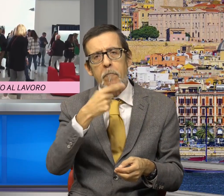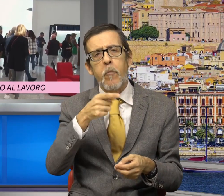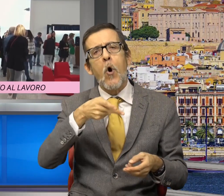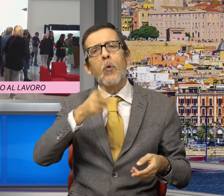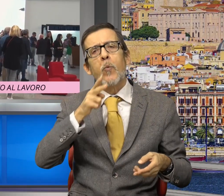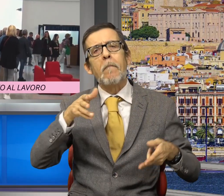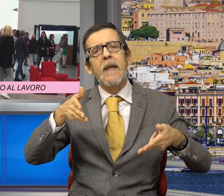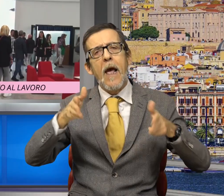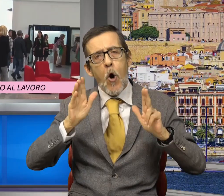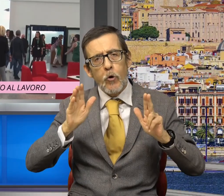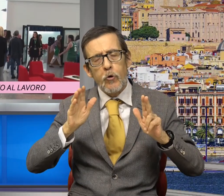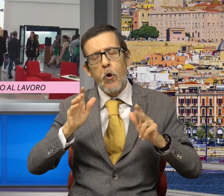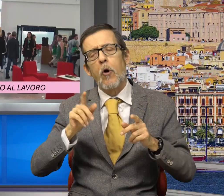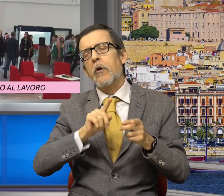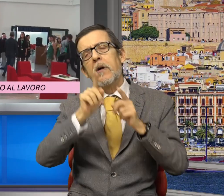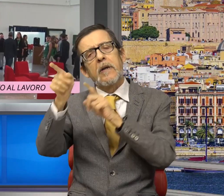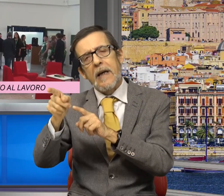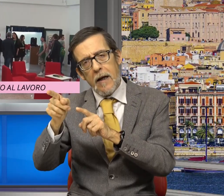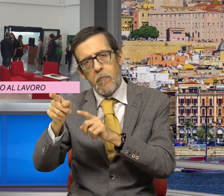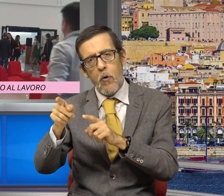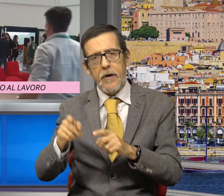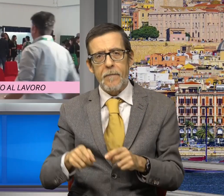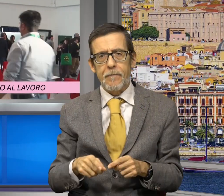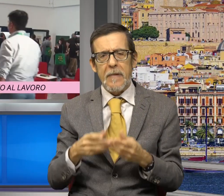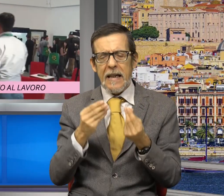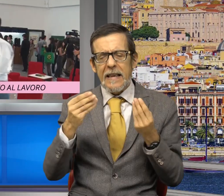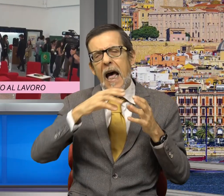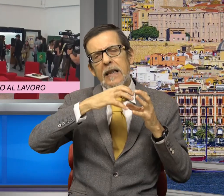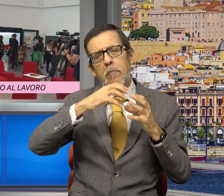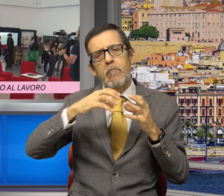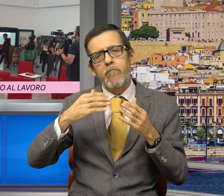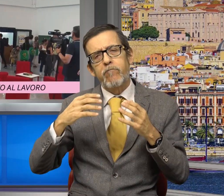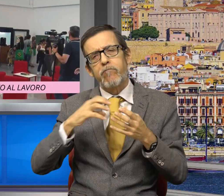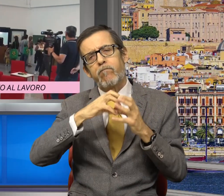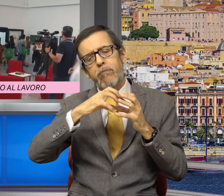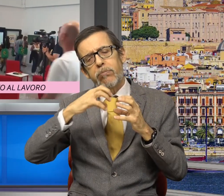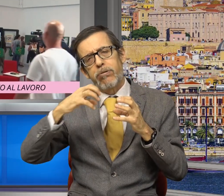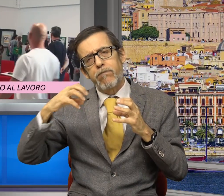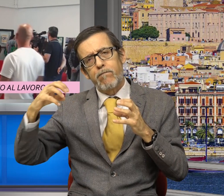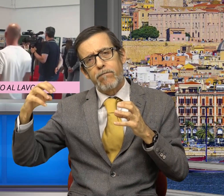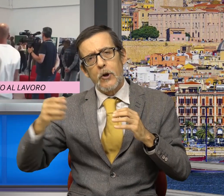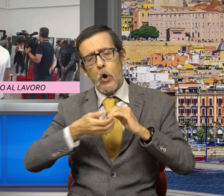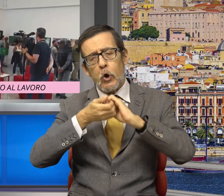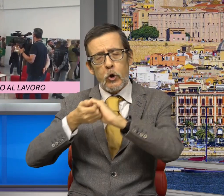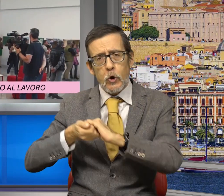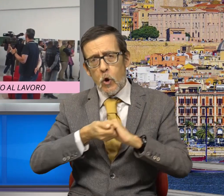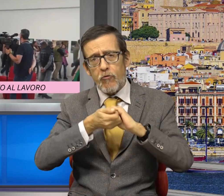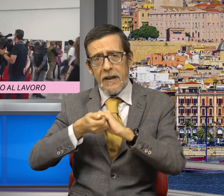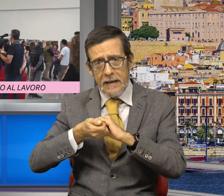territorio. Tante le evoluzioni, insomma, una società, quella di Carbonia, che sta crescendo e che sta